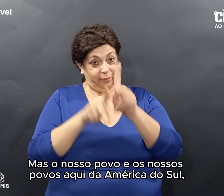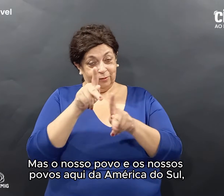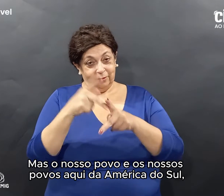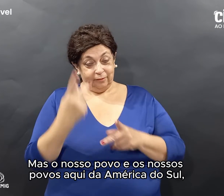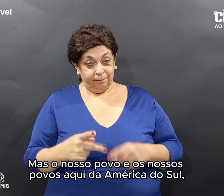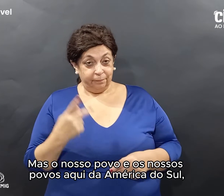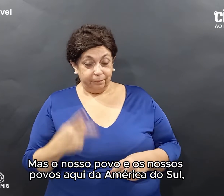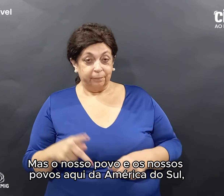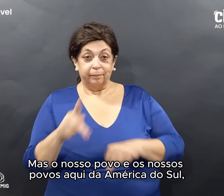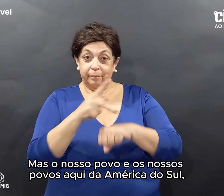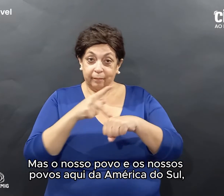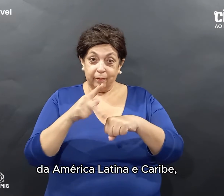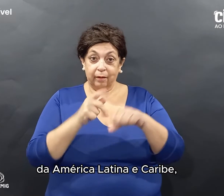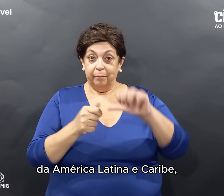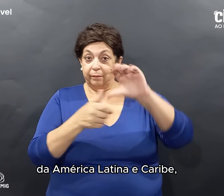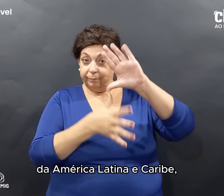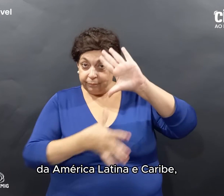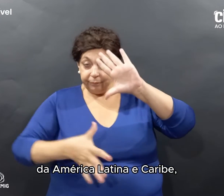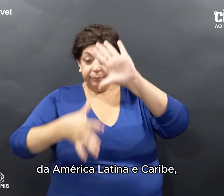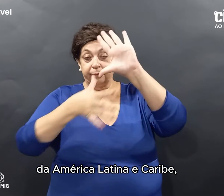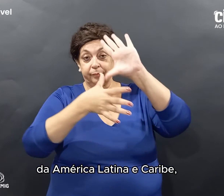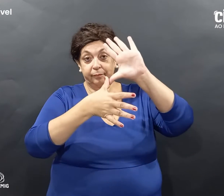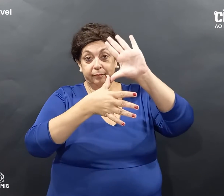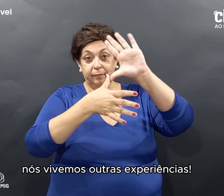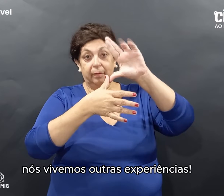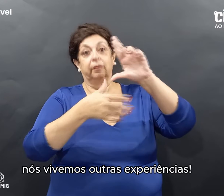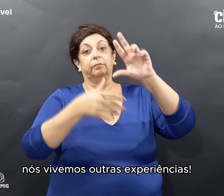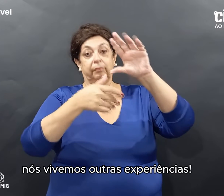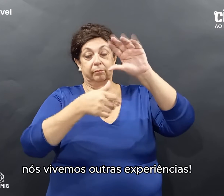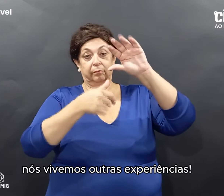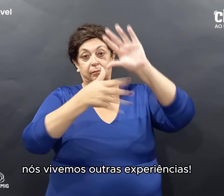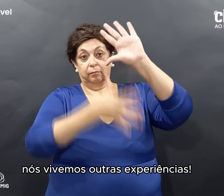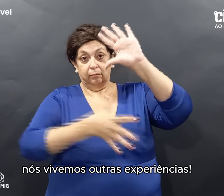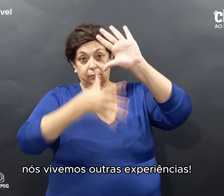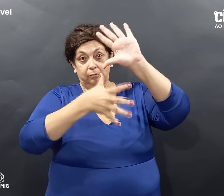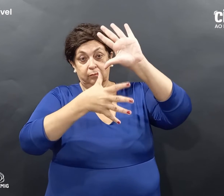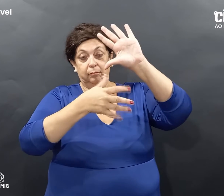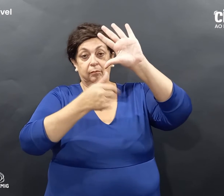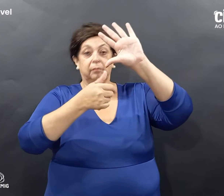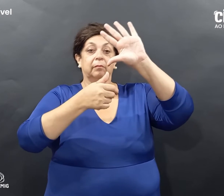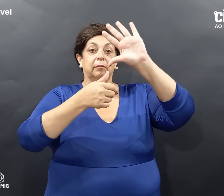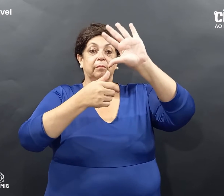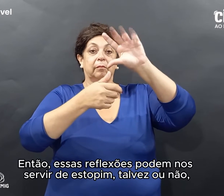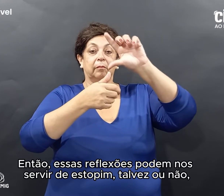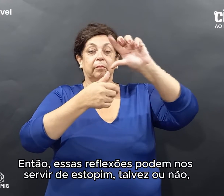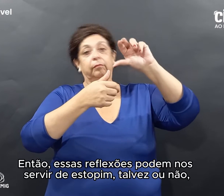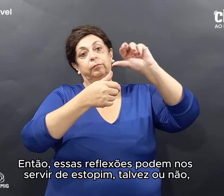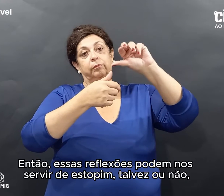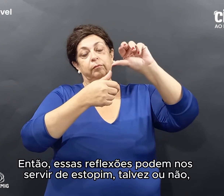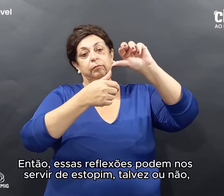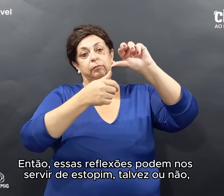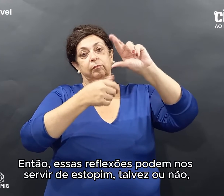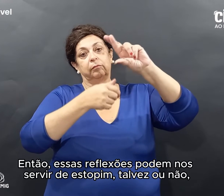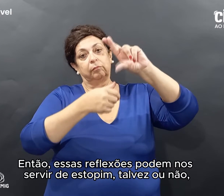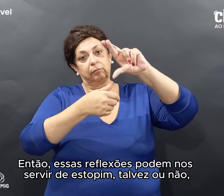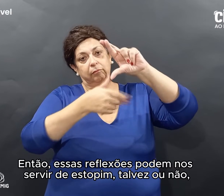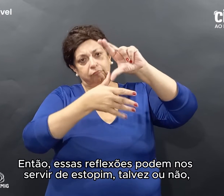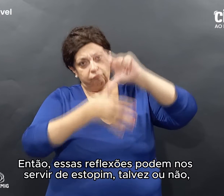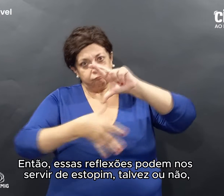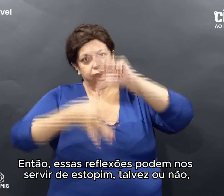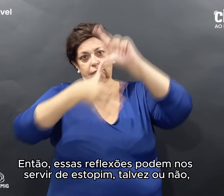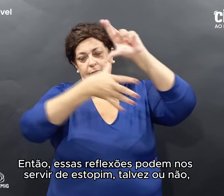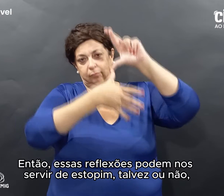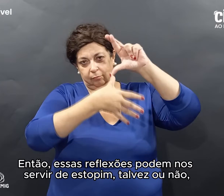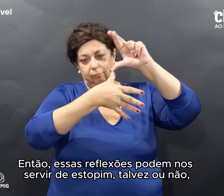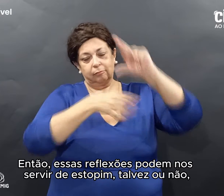né, da América do Sul, da América Latina e Caribe, nós vivemos outras experiências. Então,